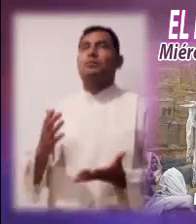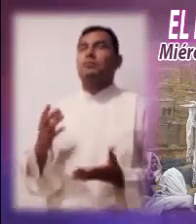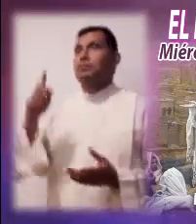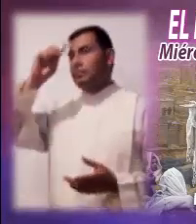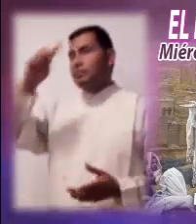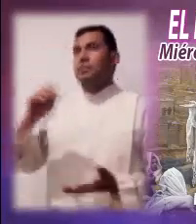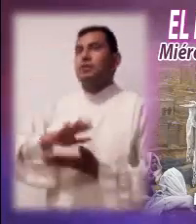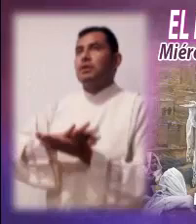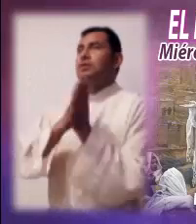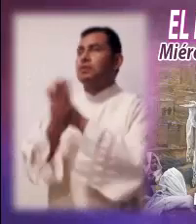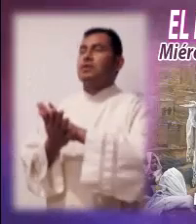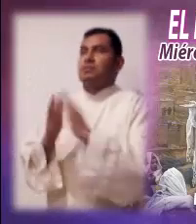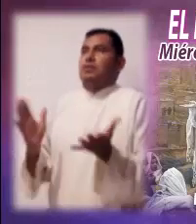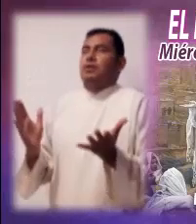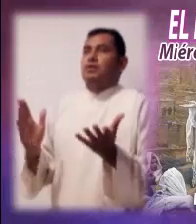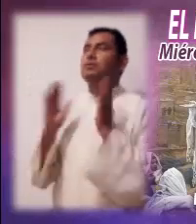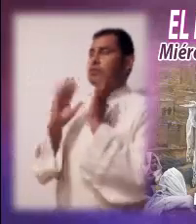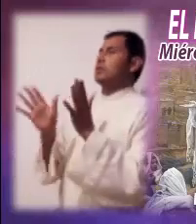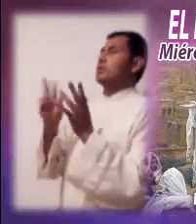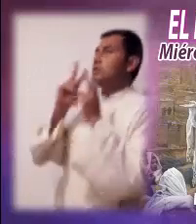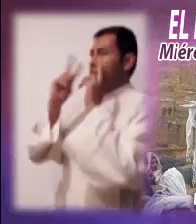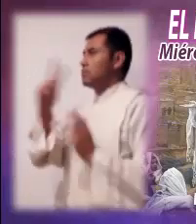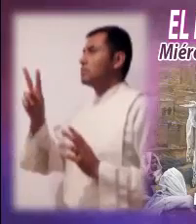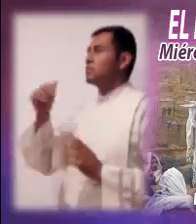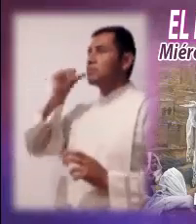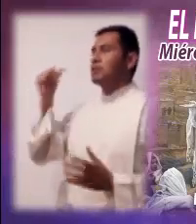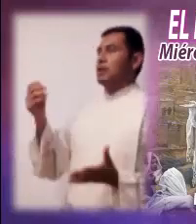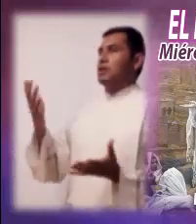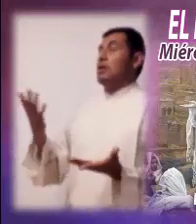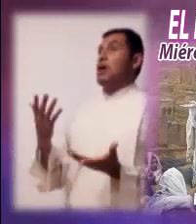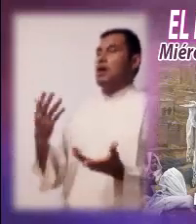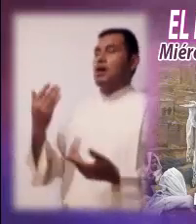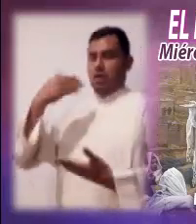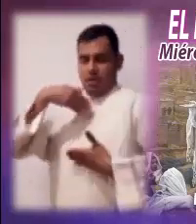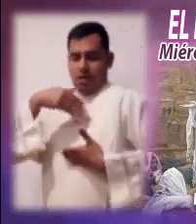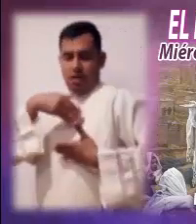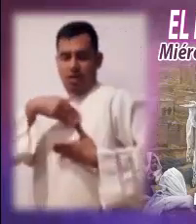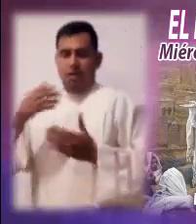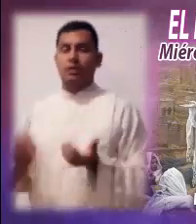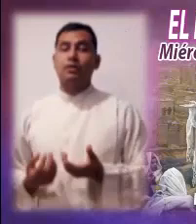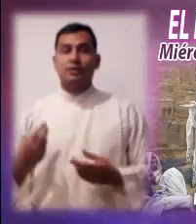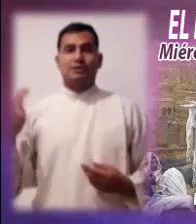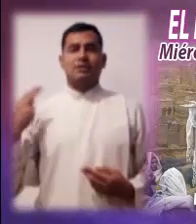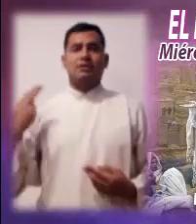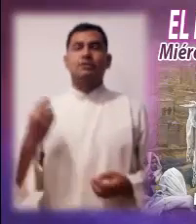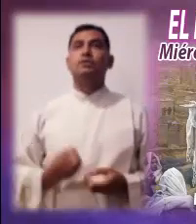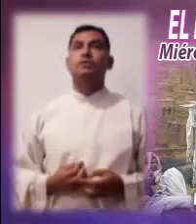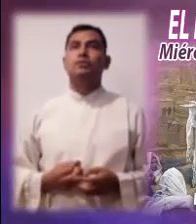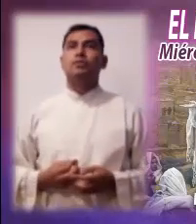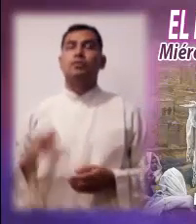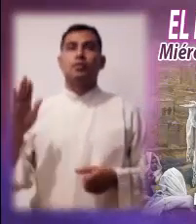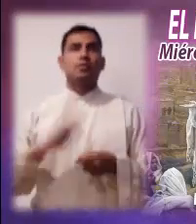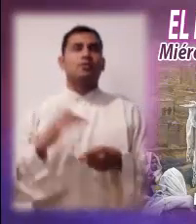hermano necesitado, cuando sonreímos y también cuando nos entristecemos por el dolor injustamente